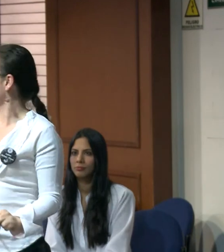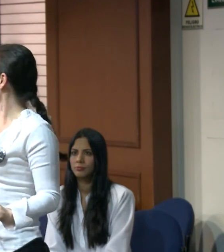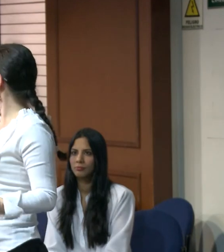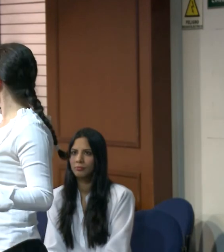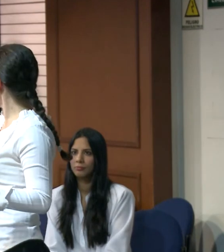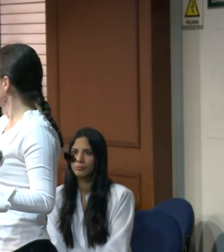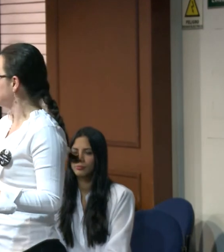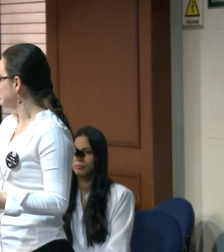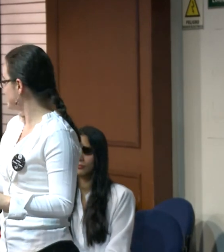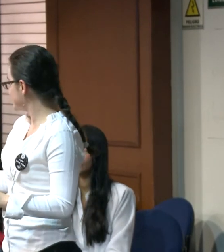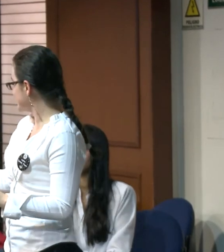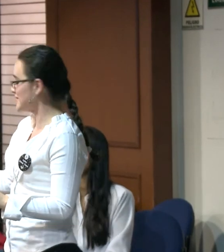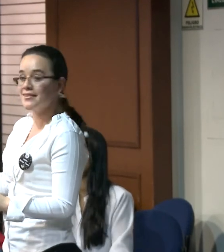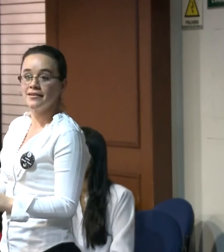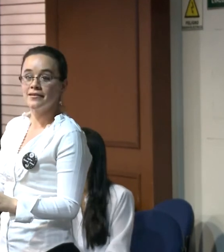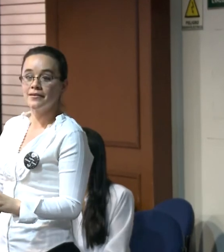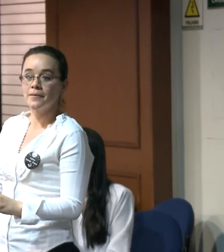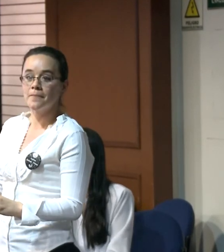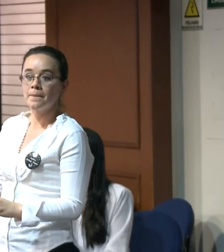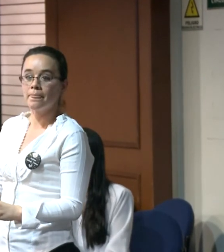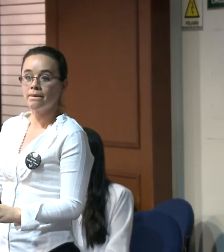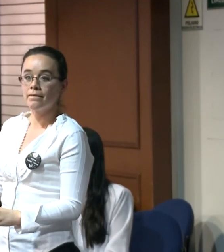Lo de la didáctica.